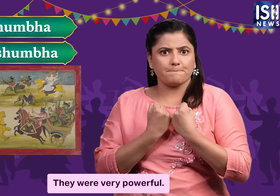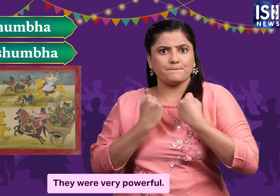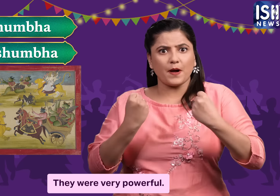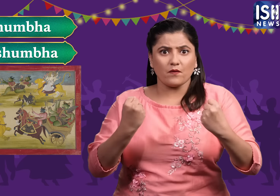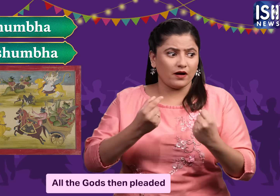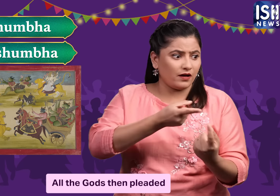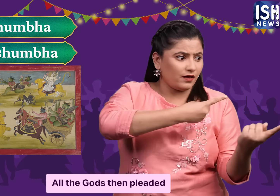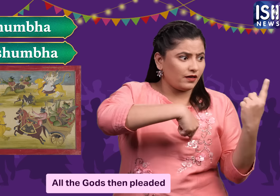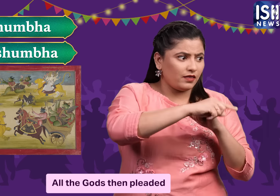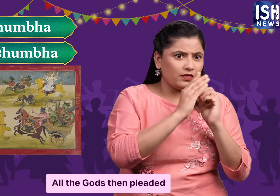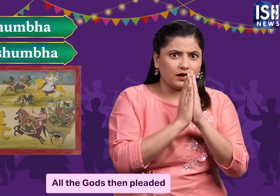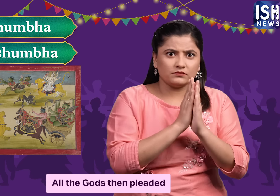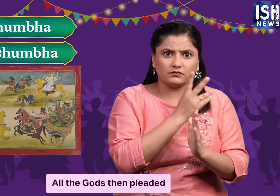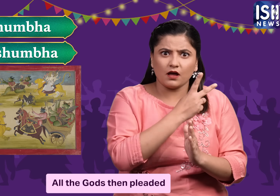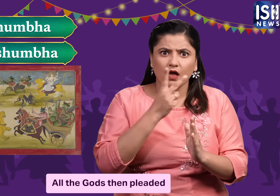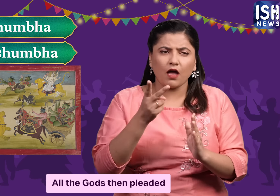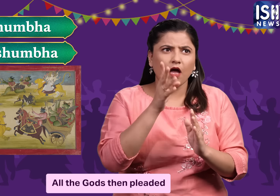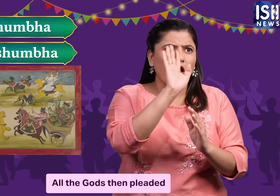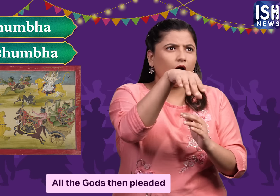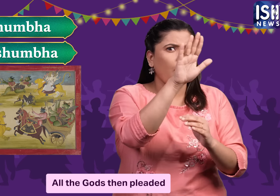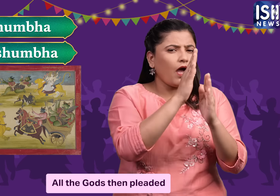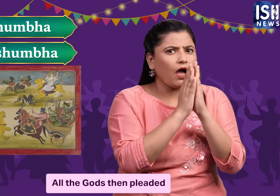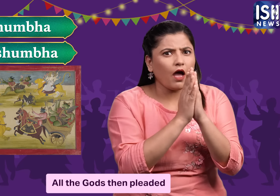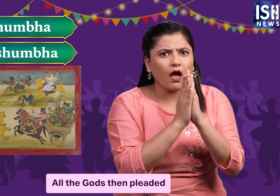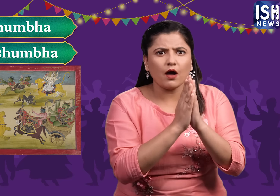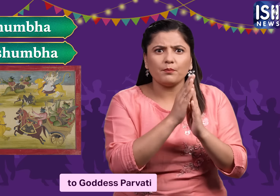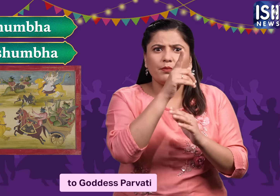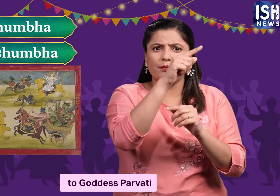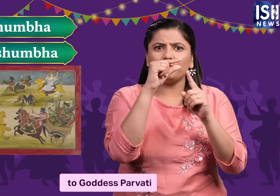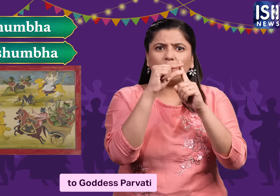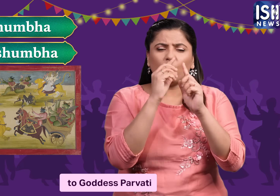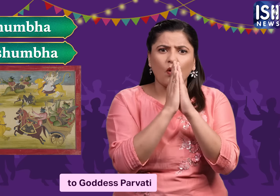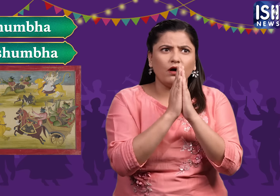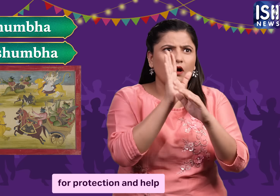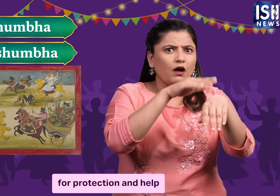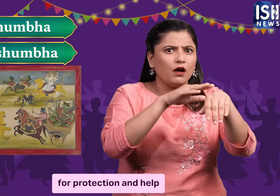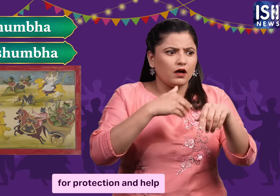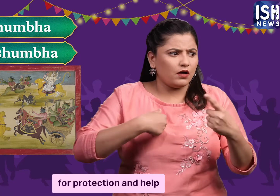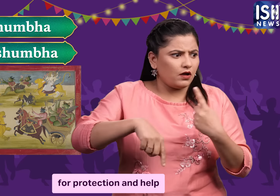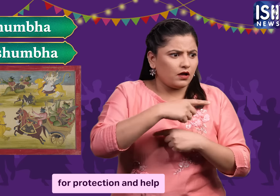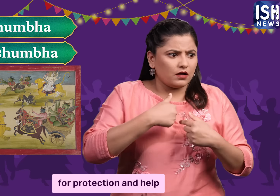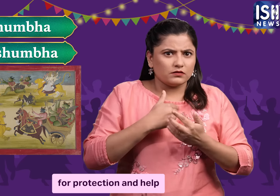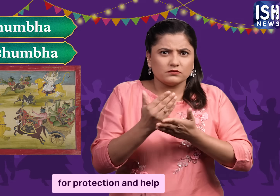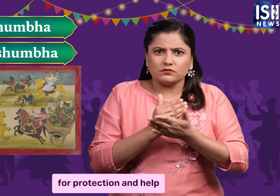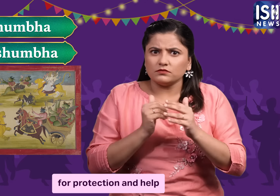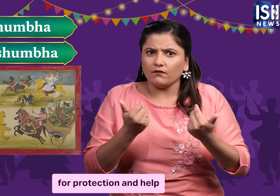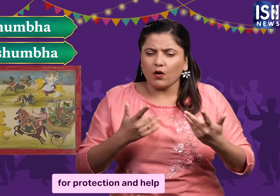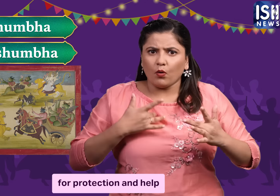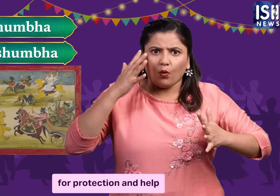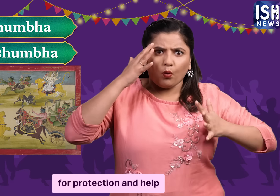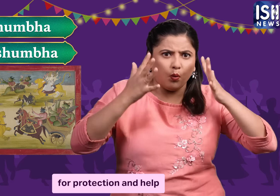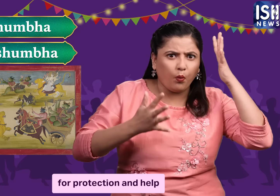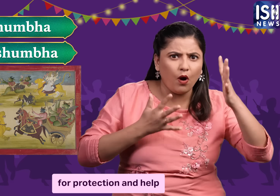वे बहुत शक्तिशाली थे। तब सभी देवताओं ने देवी पार्वती से सुरक्षा और मदद की गुहार लगाई